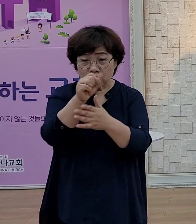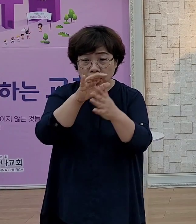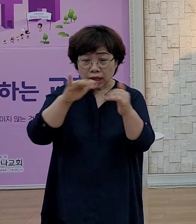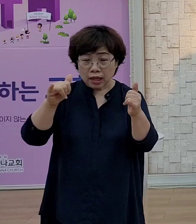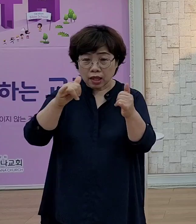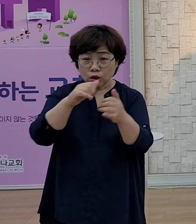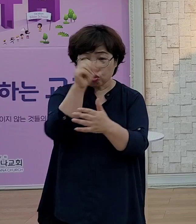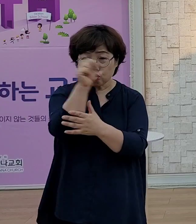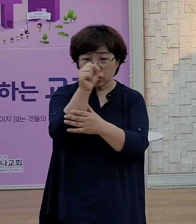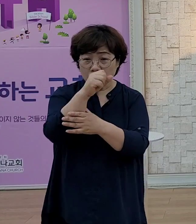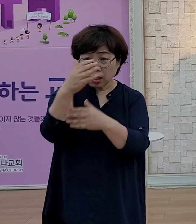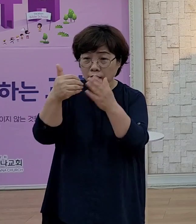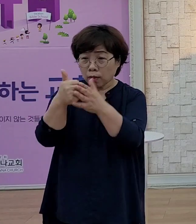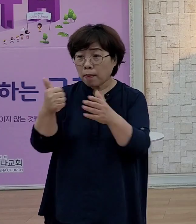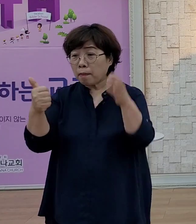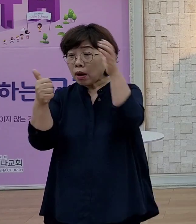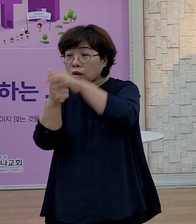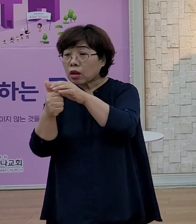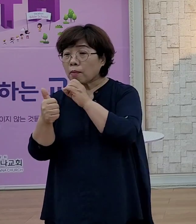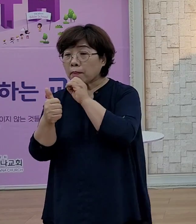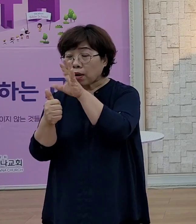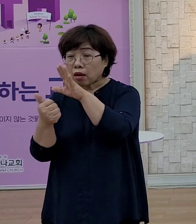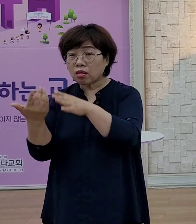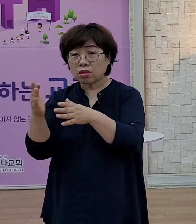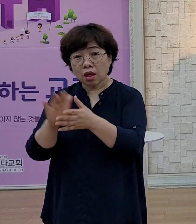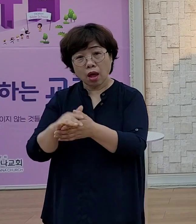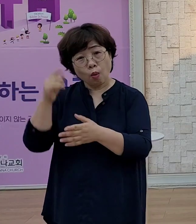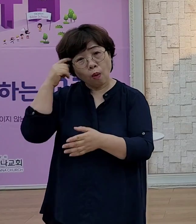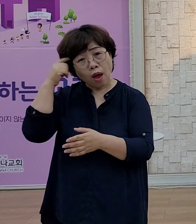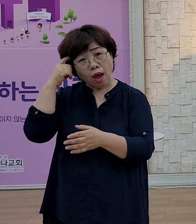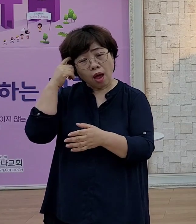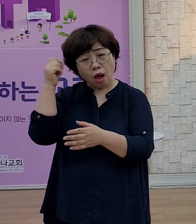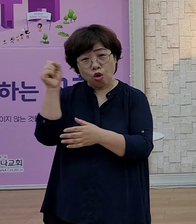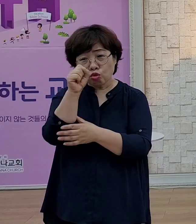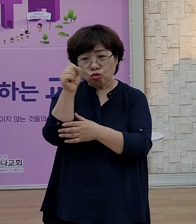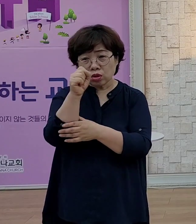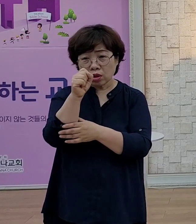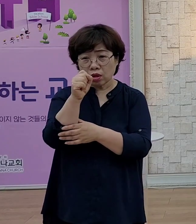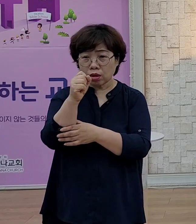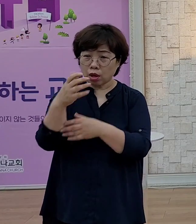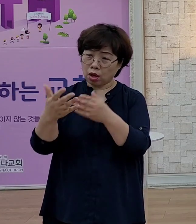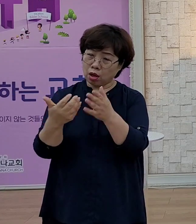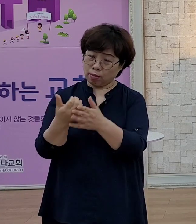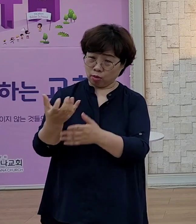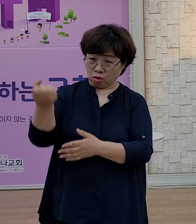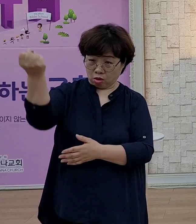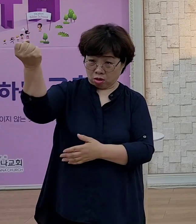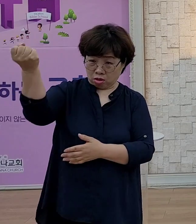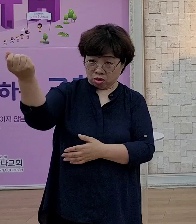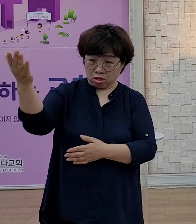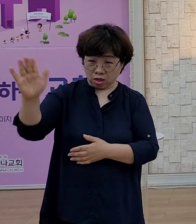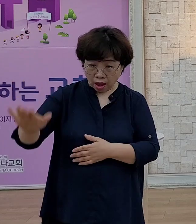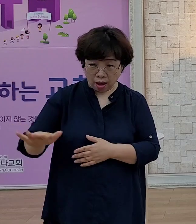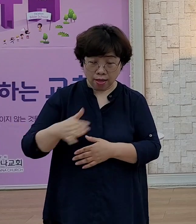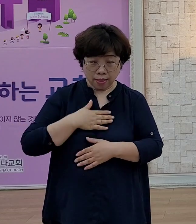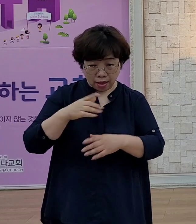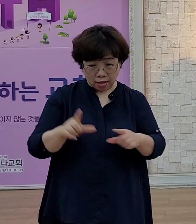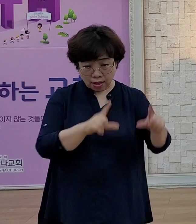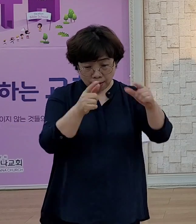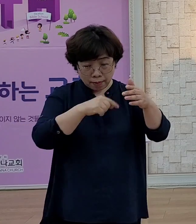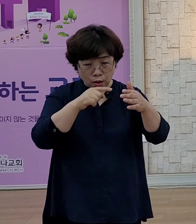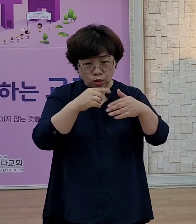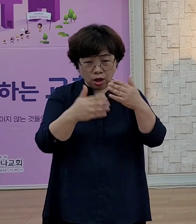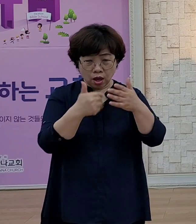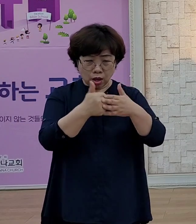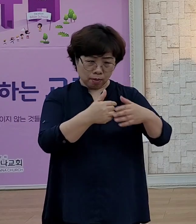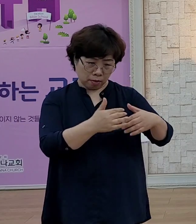않습니까? 그런데 왜 우리의 이 운전대가 하나님의 것인데 왜 우리의 삶에는 하나님의 저